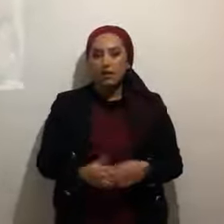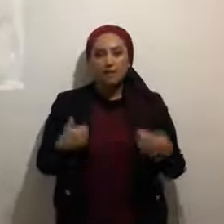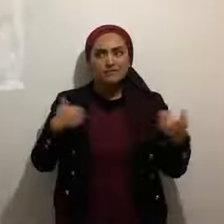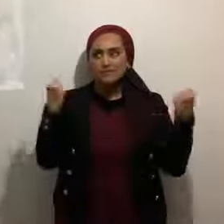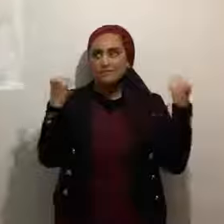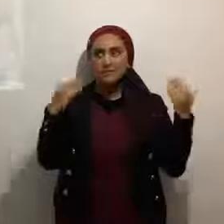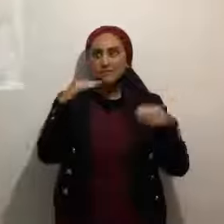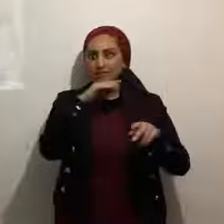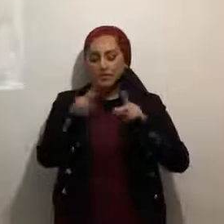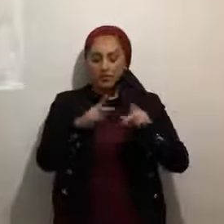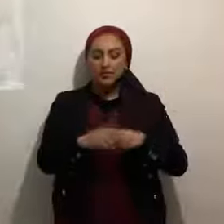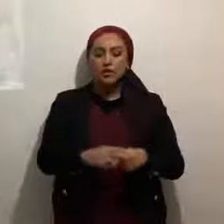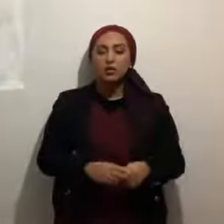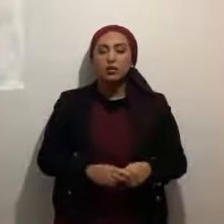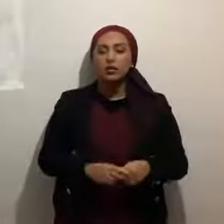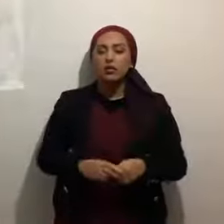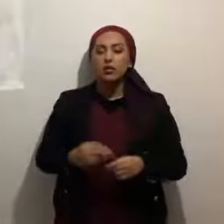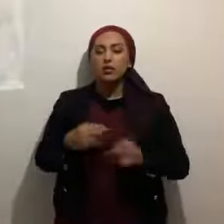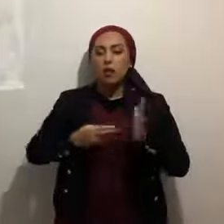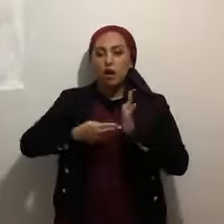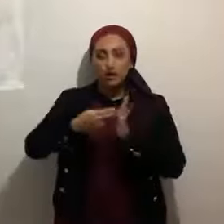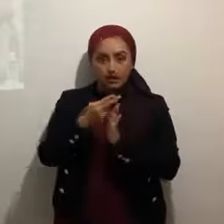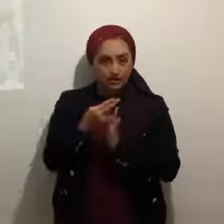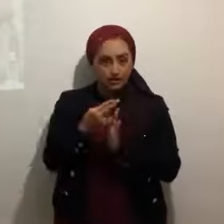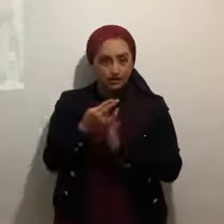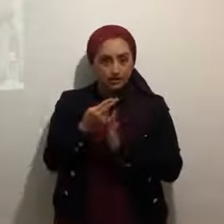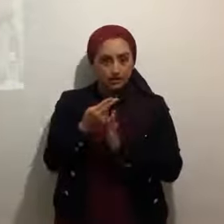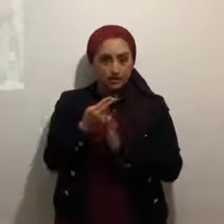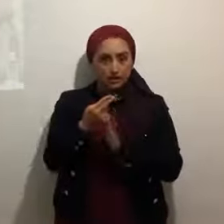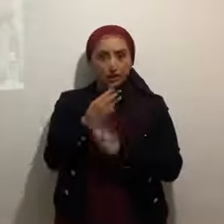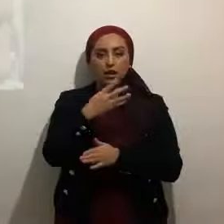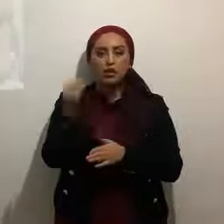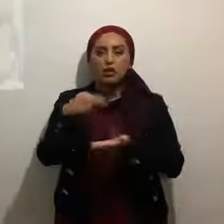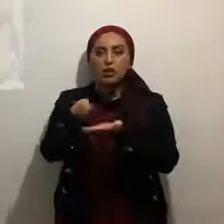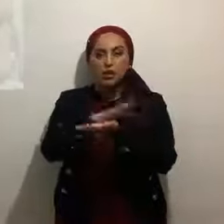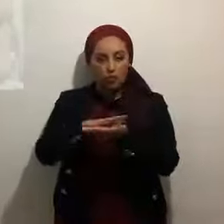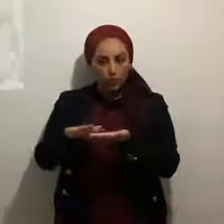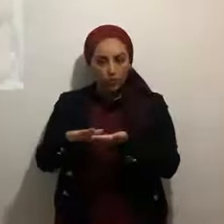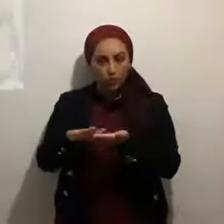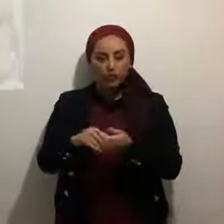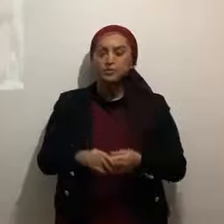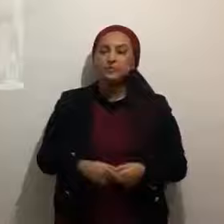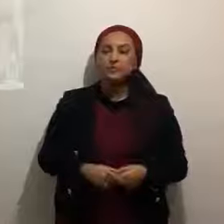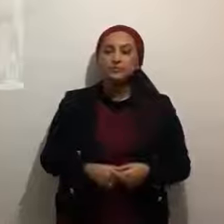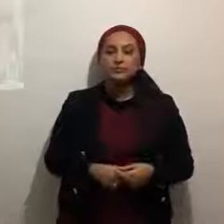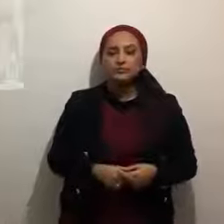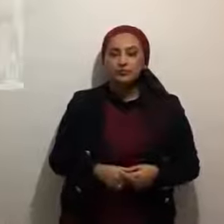mucho. Siendo rectos y siendo santos, Kedoshim, siendo santos.